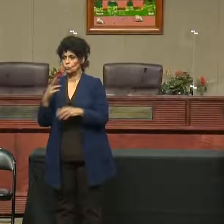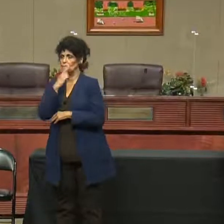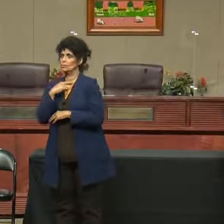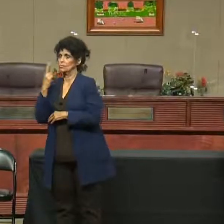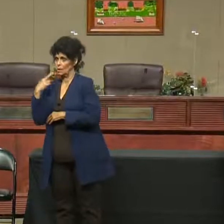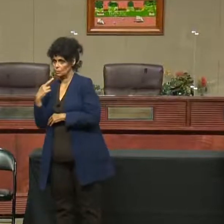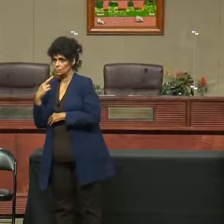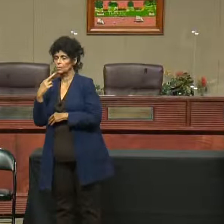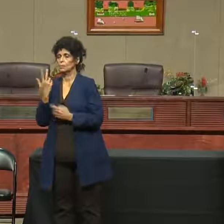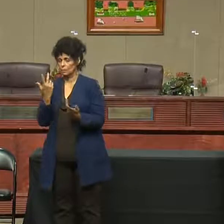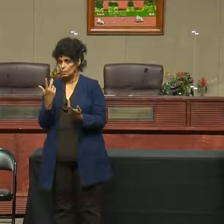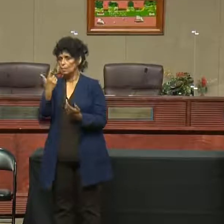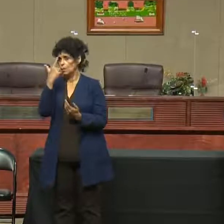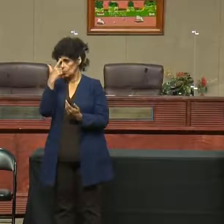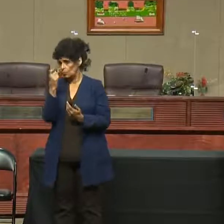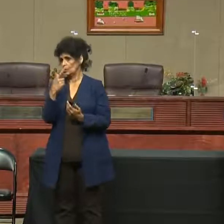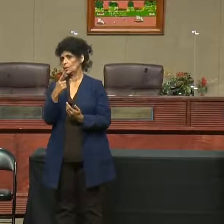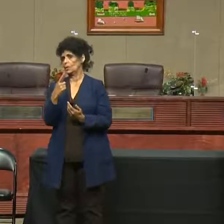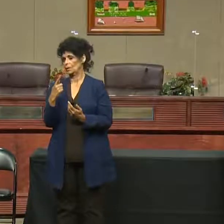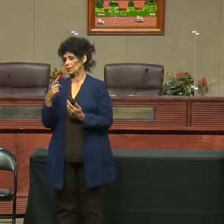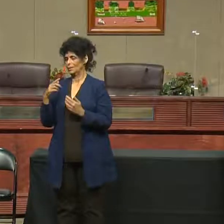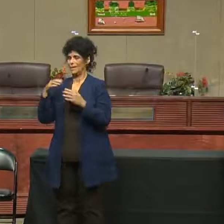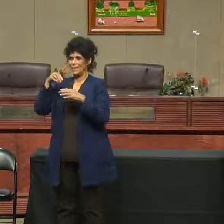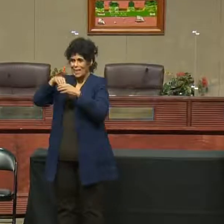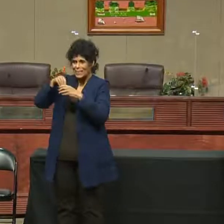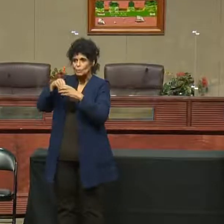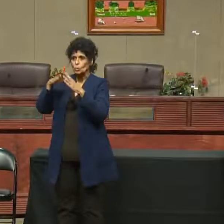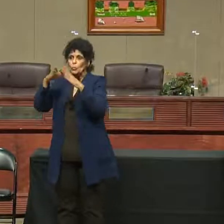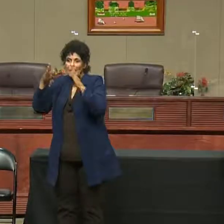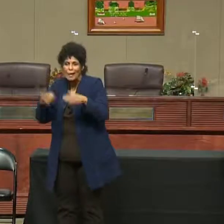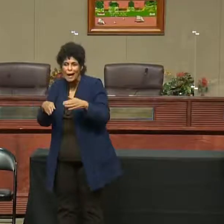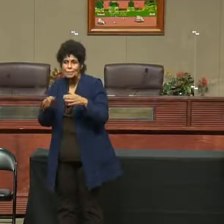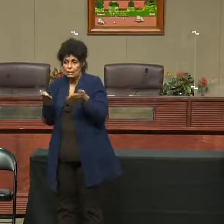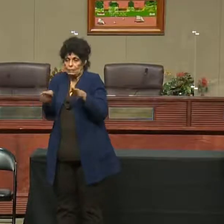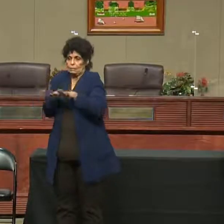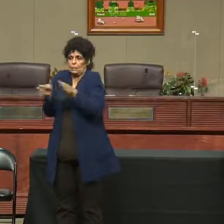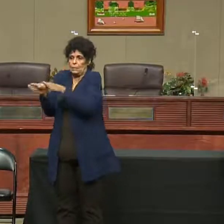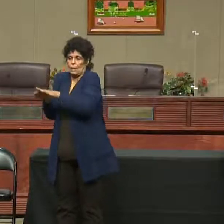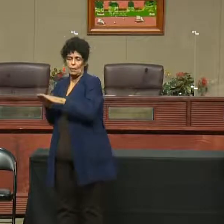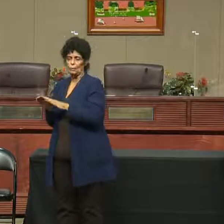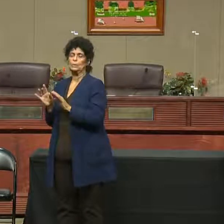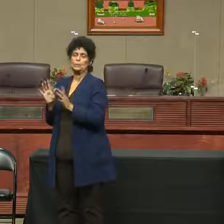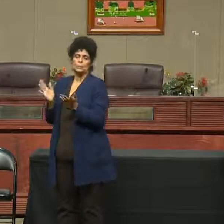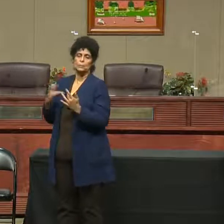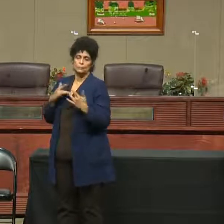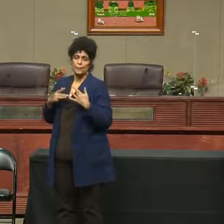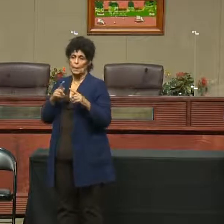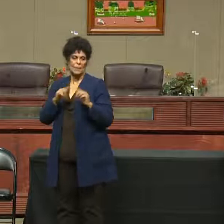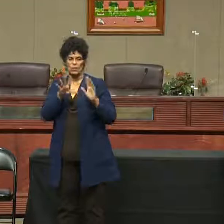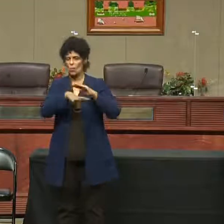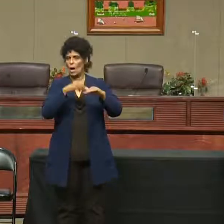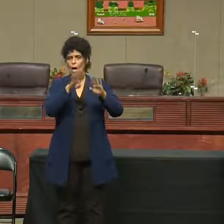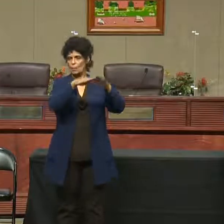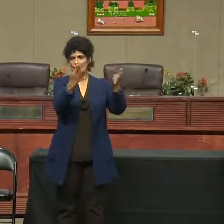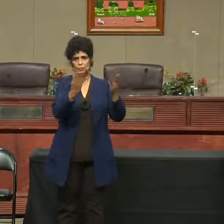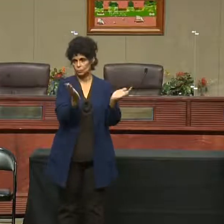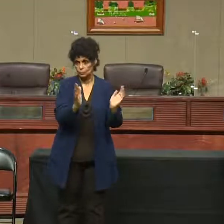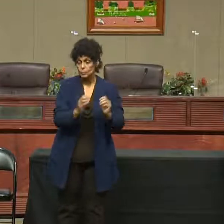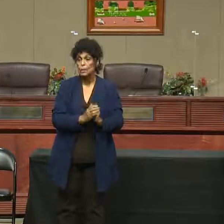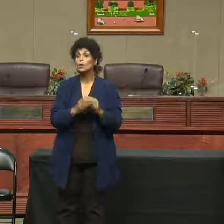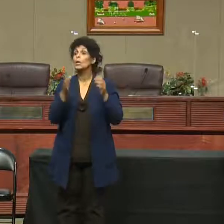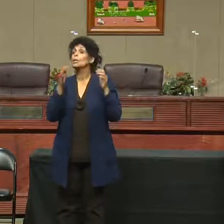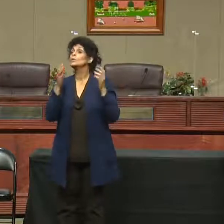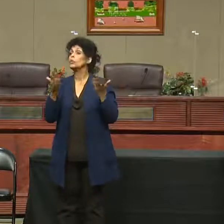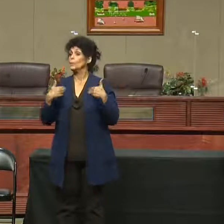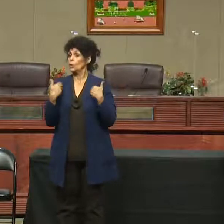incluso las casas de las personas donde está todo el mundo en un espacio cerrado. En el caso de los menores, lo que explicábamos en inglés es